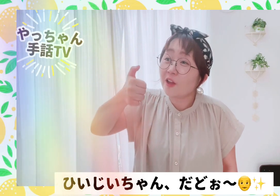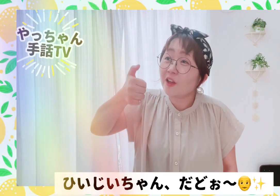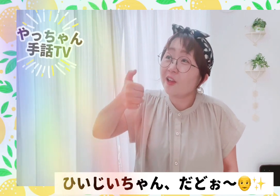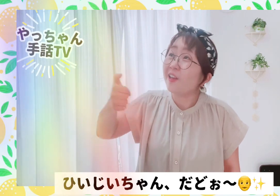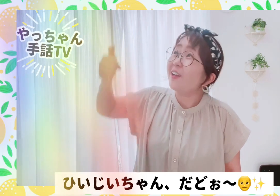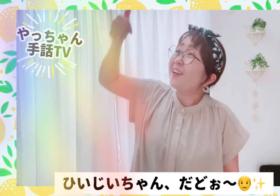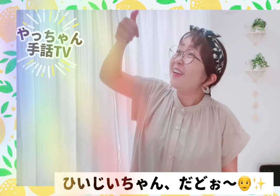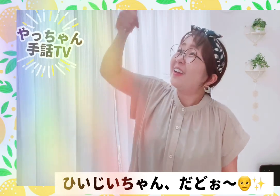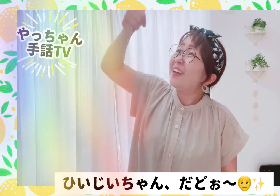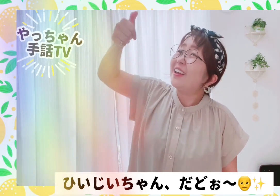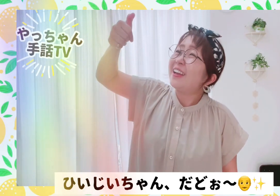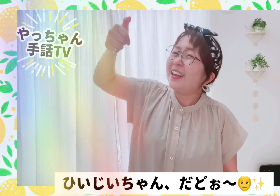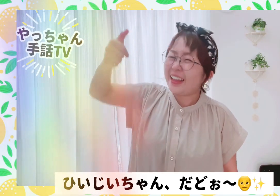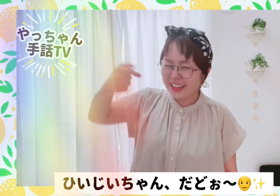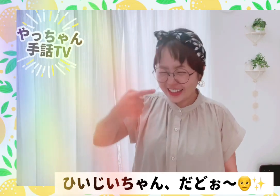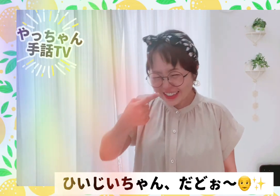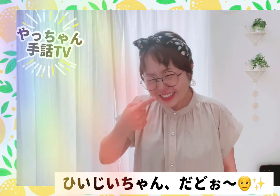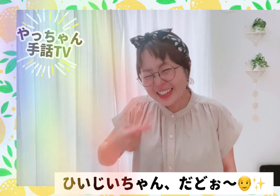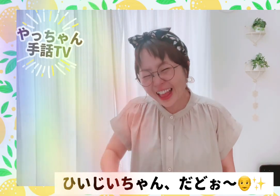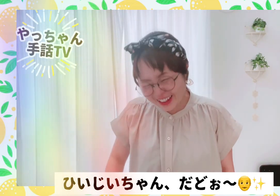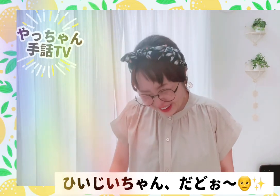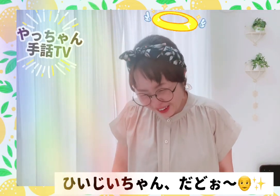ひじだど。